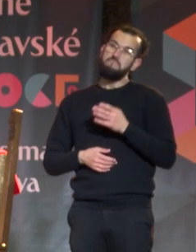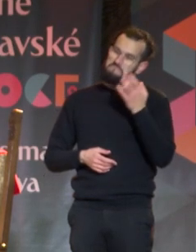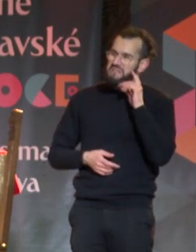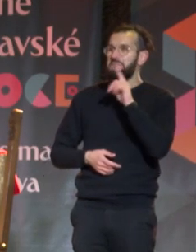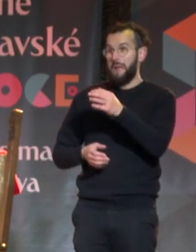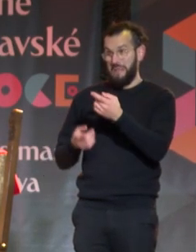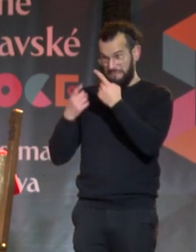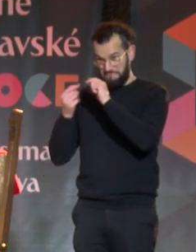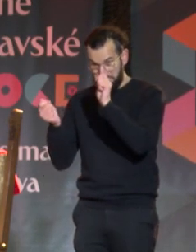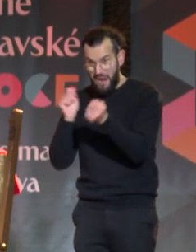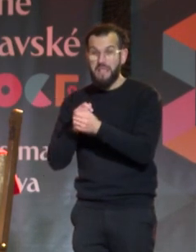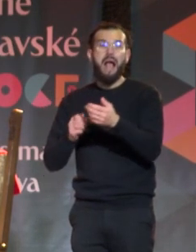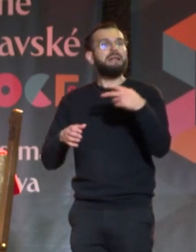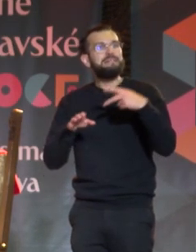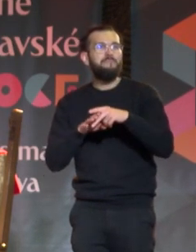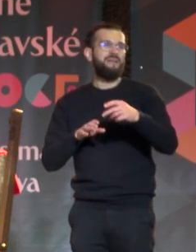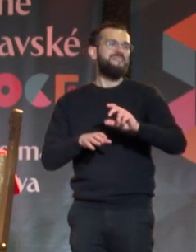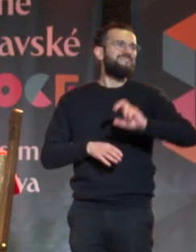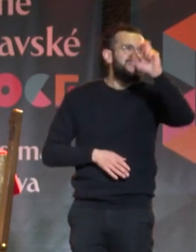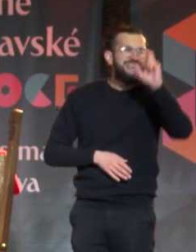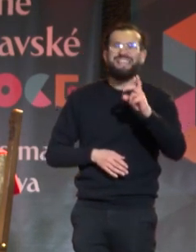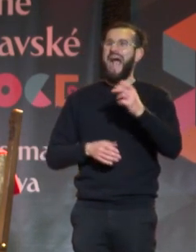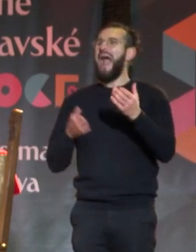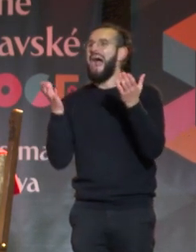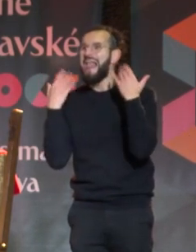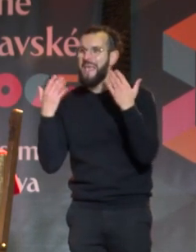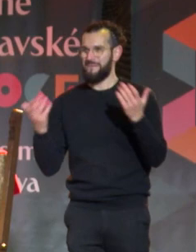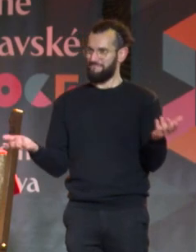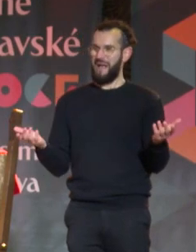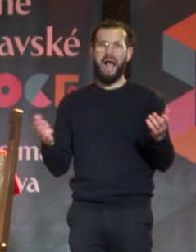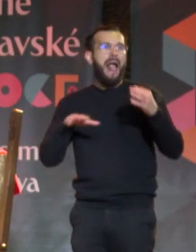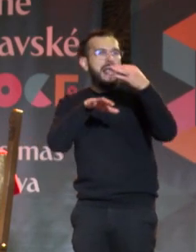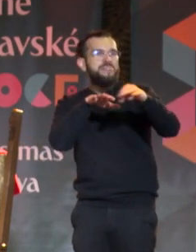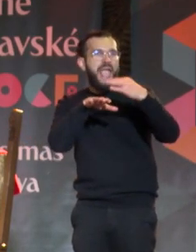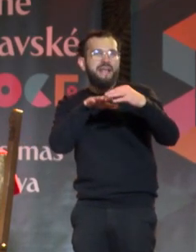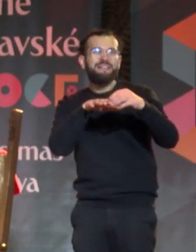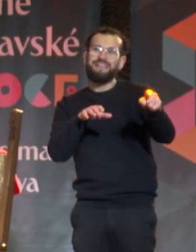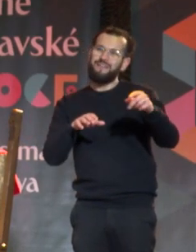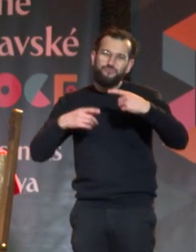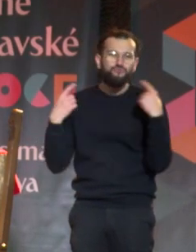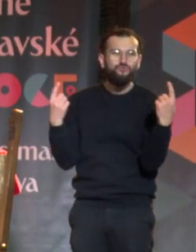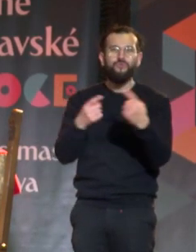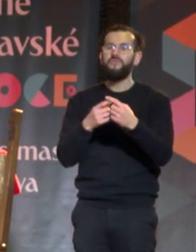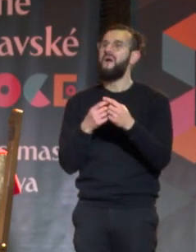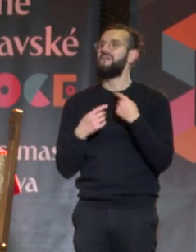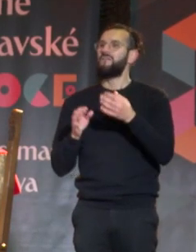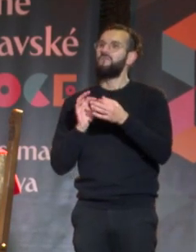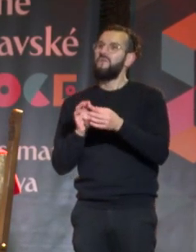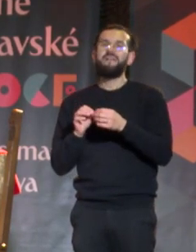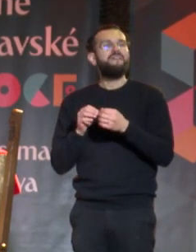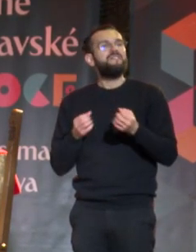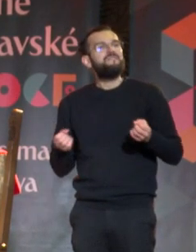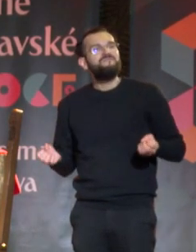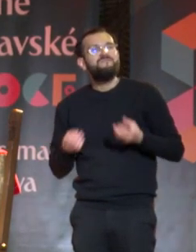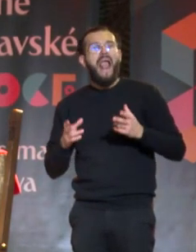mali výťah, klimatizáciu, na prízemí nechtové štúdio a wellness. Aj